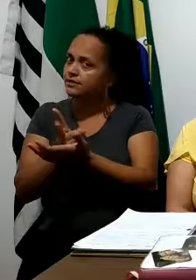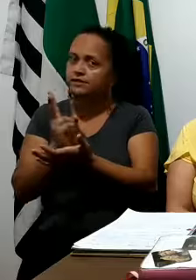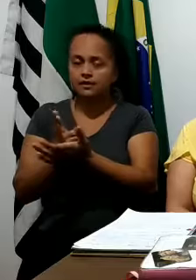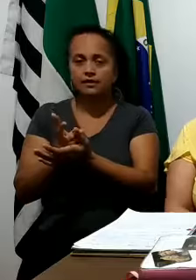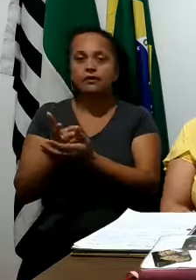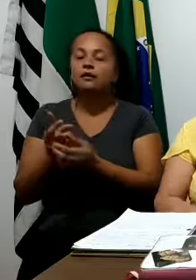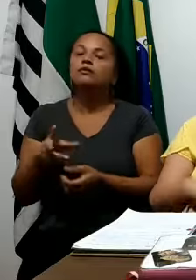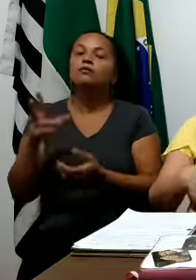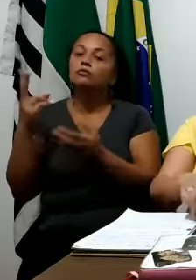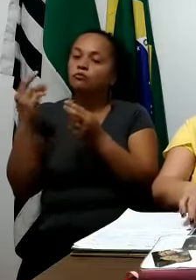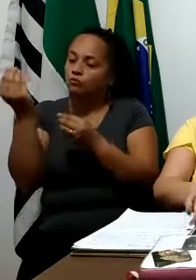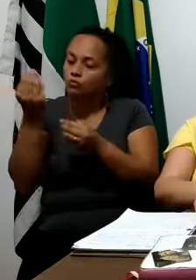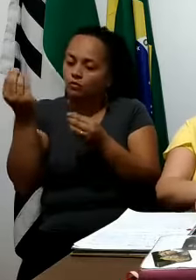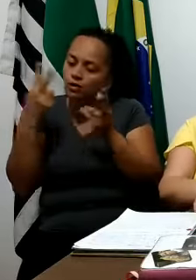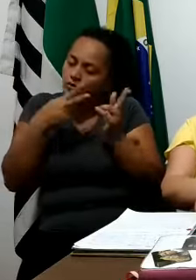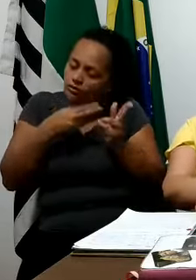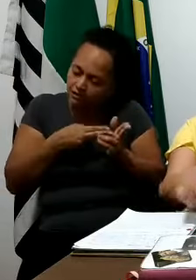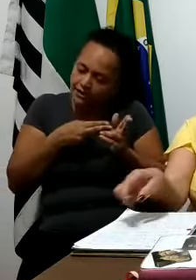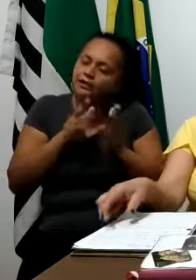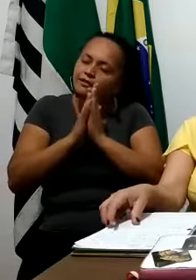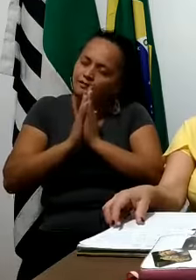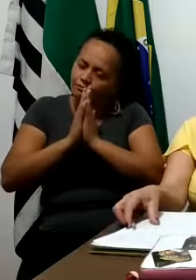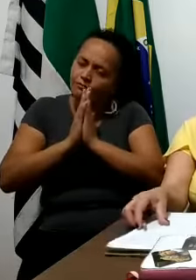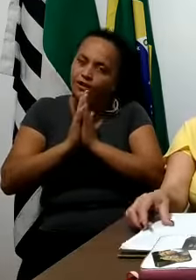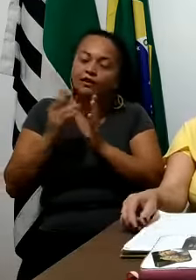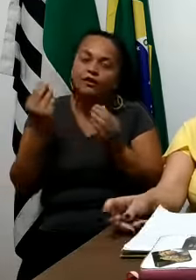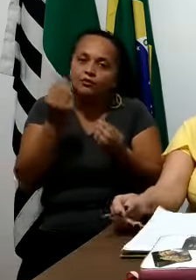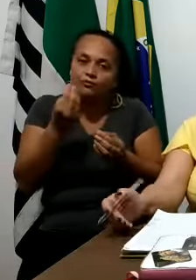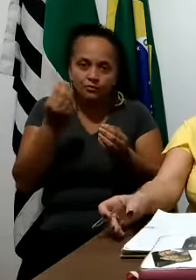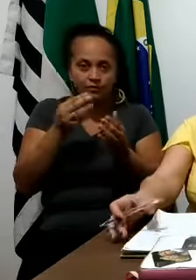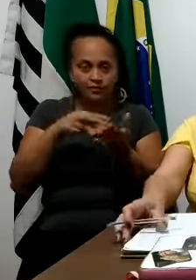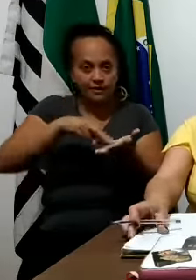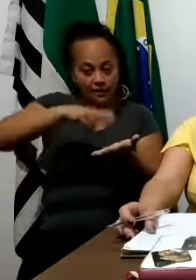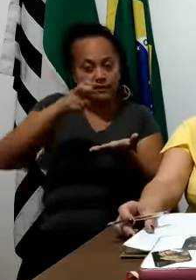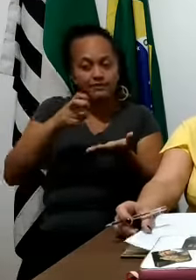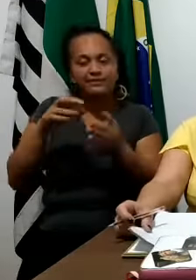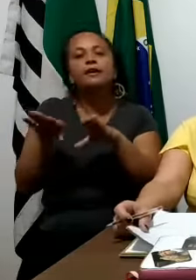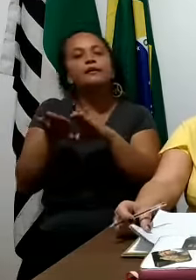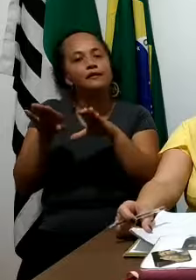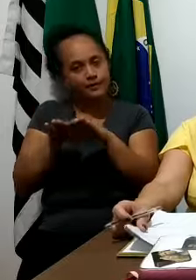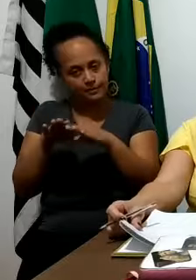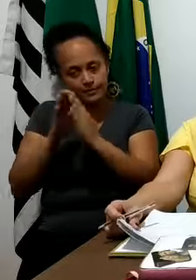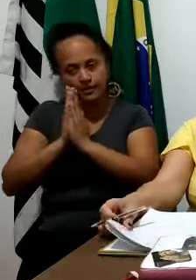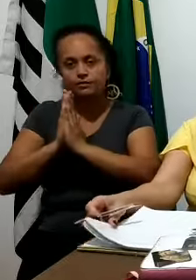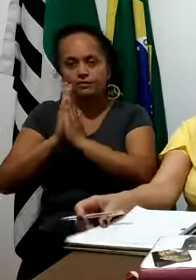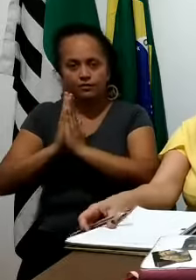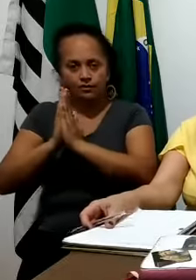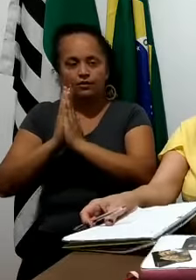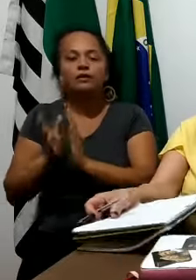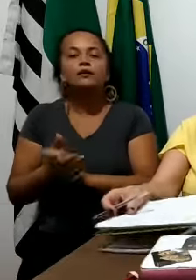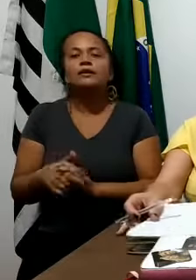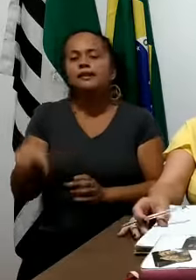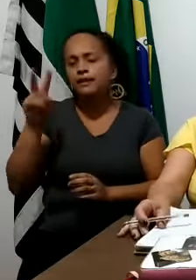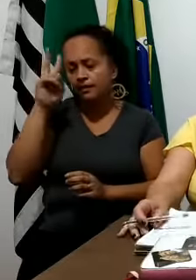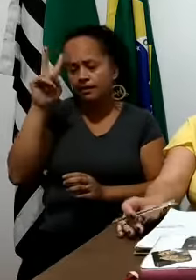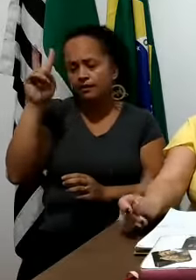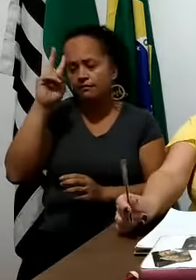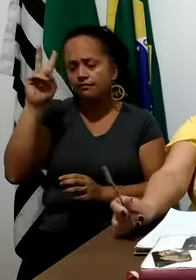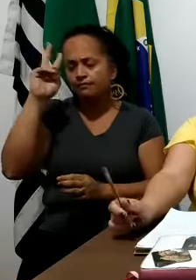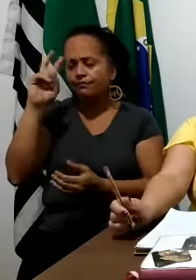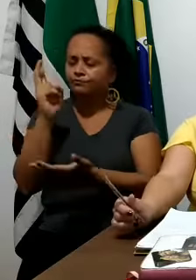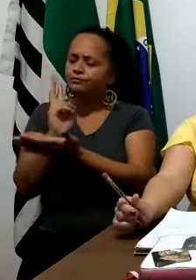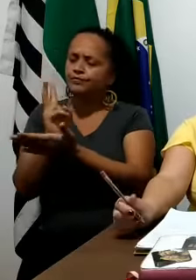deitar e quando se levantar. Amarre-as às mãos e prenda-as à testa como lembrança.